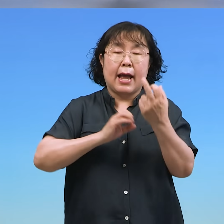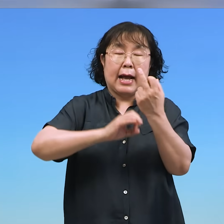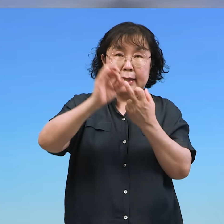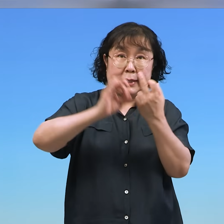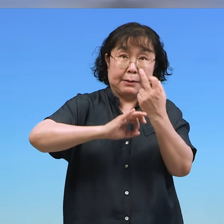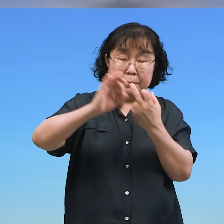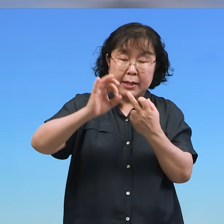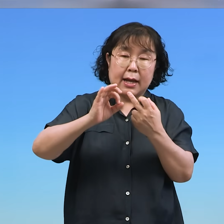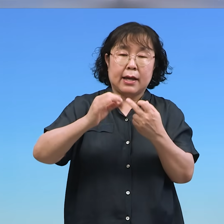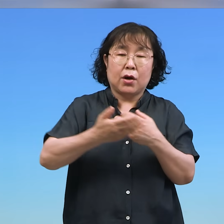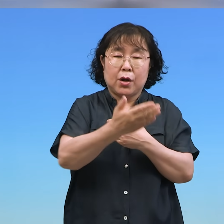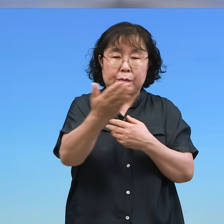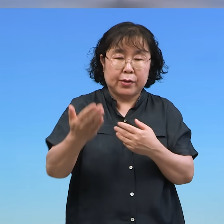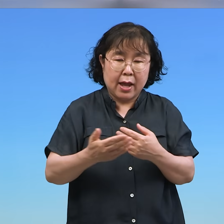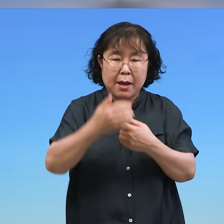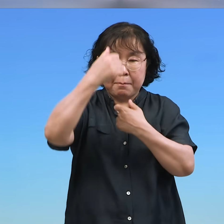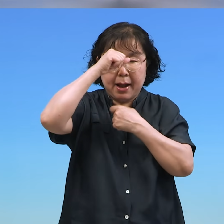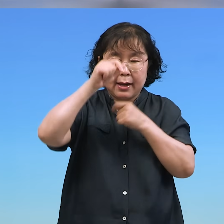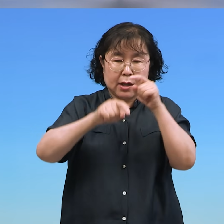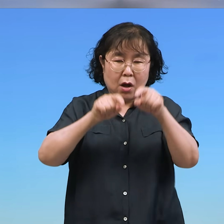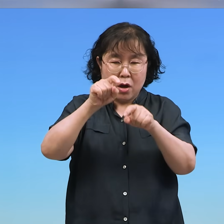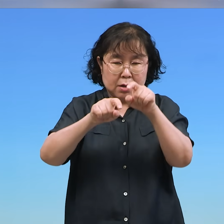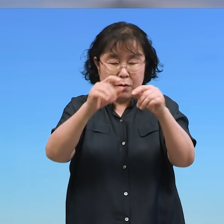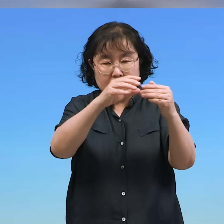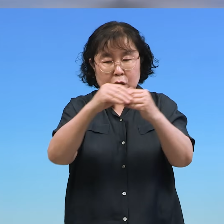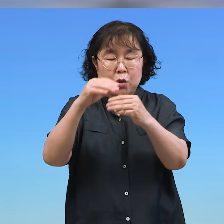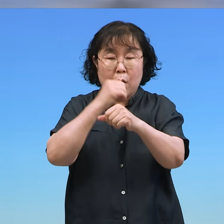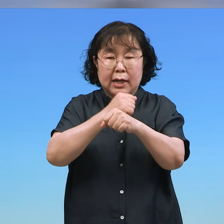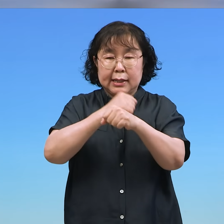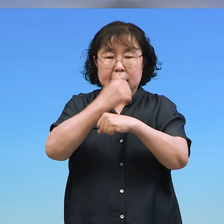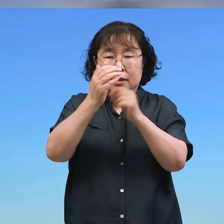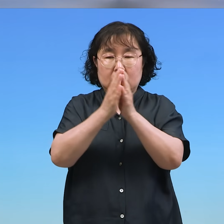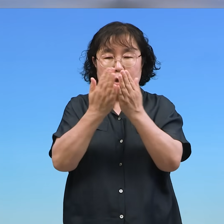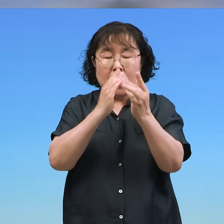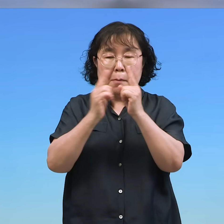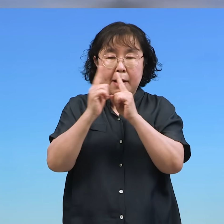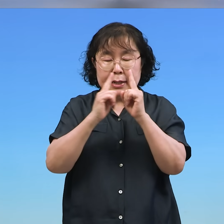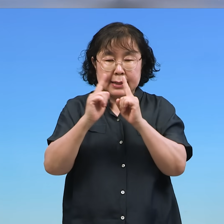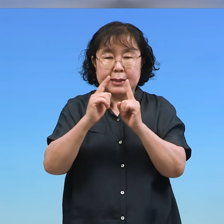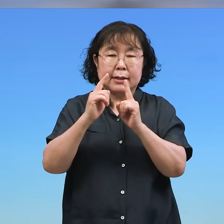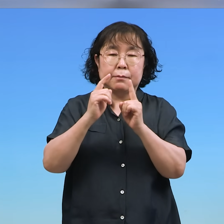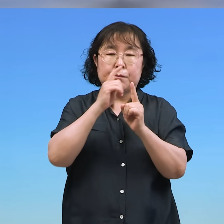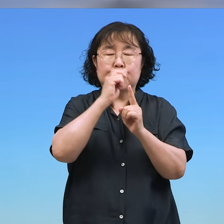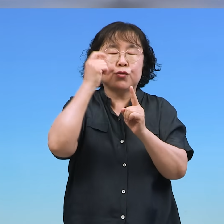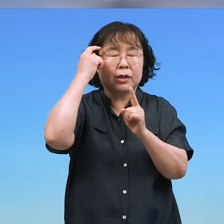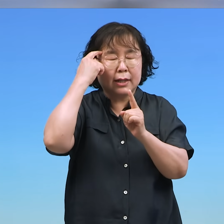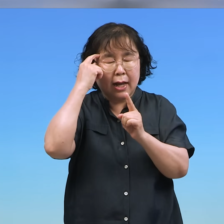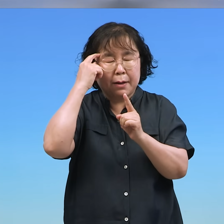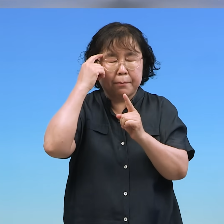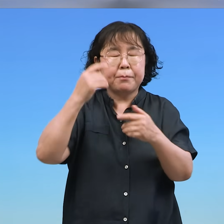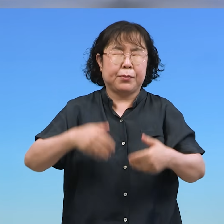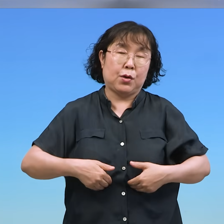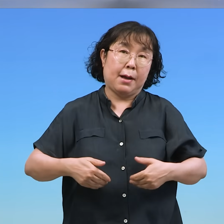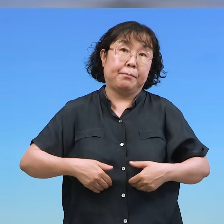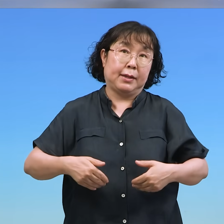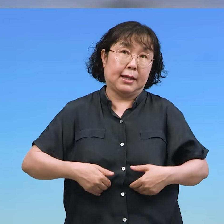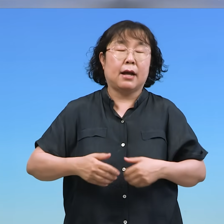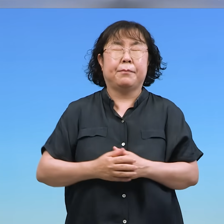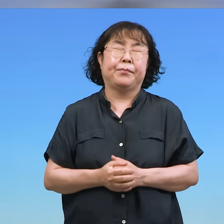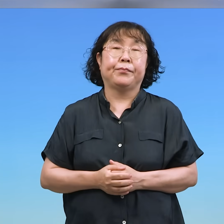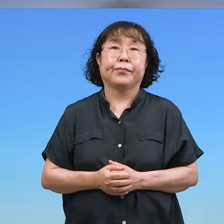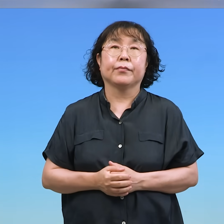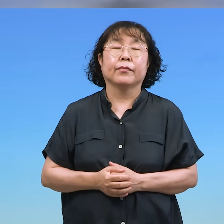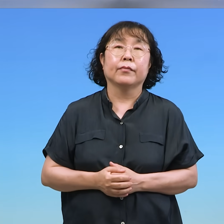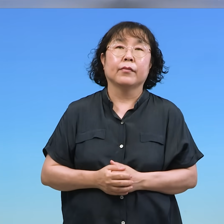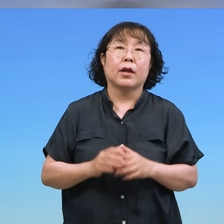말씀 묵상과 기도가 있어야 된다는 겁니다. 오늘도 저는요 본문 말씀을 이런 기준으로 딱